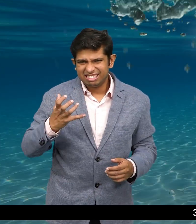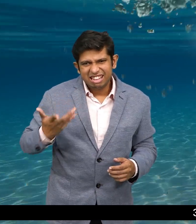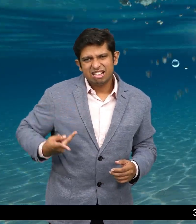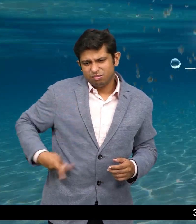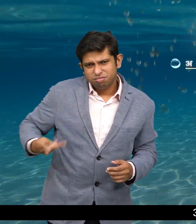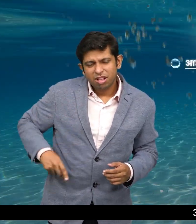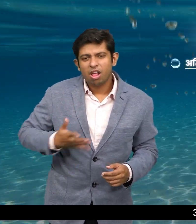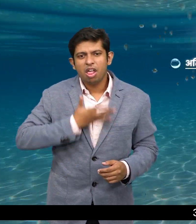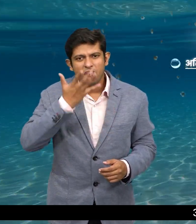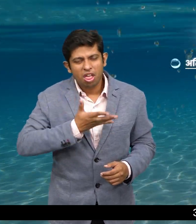अतिसार,